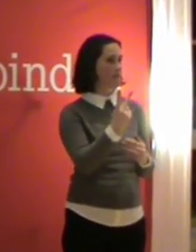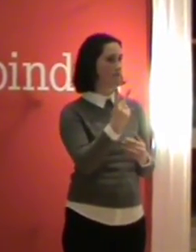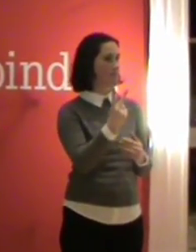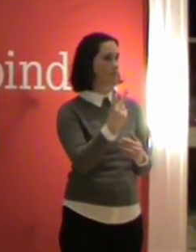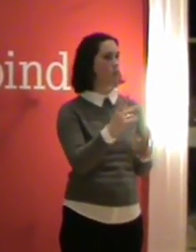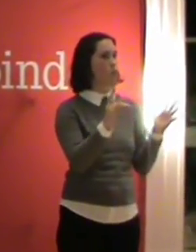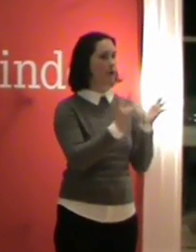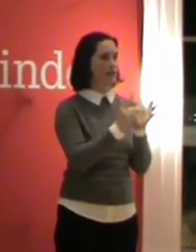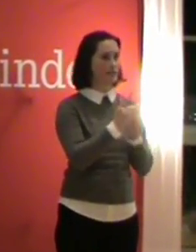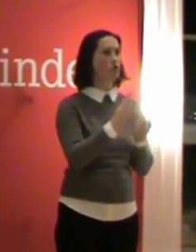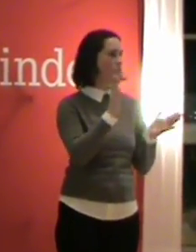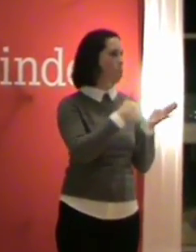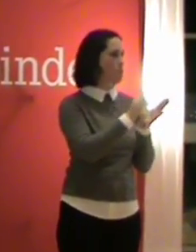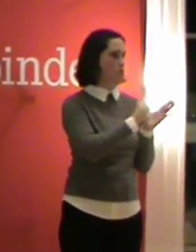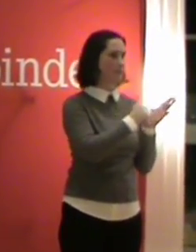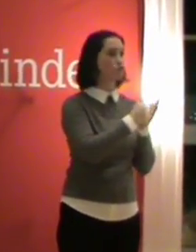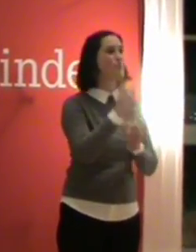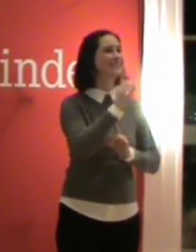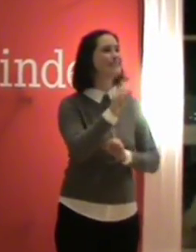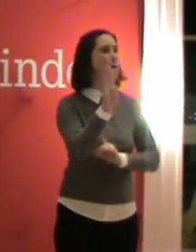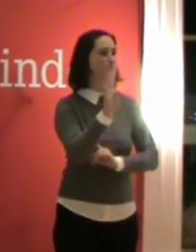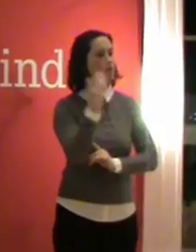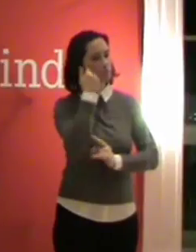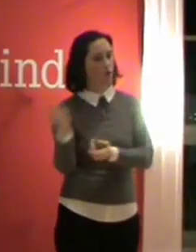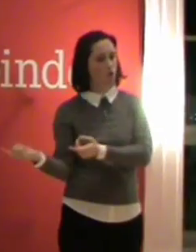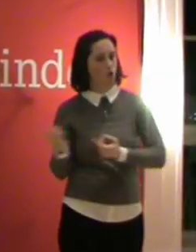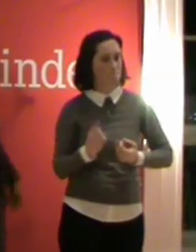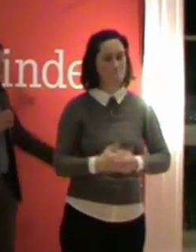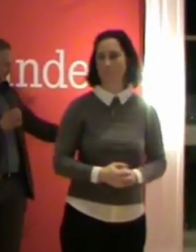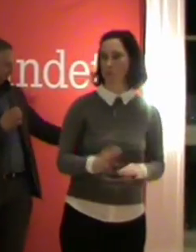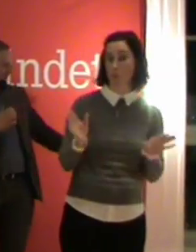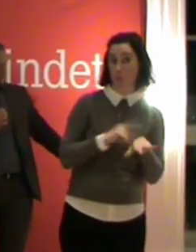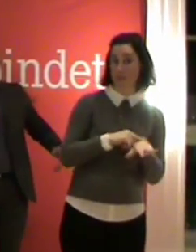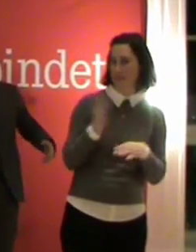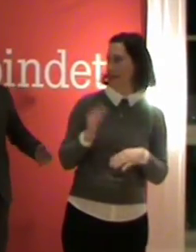Rednern, bei Christoph haben wir schon getan, aber Dietmar, wenn du noch mal einen Moment Zeit hast.